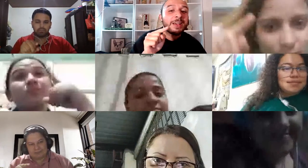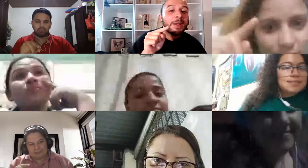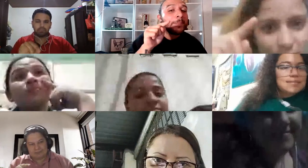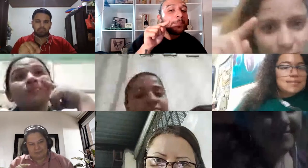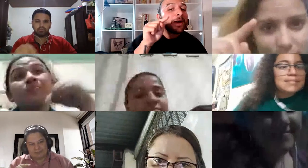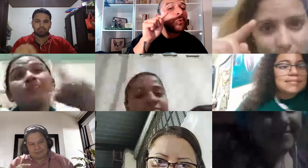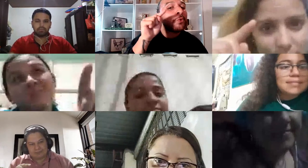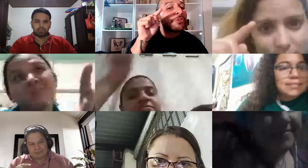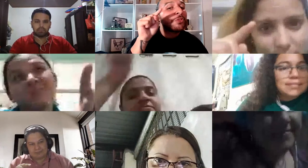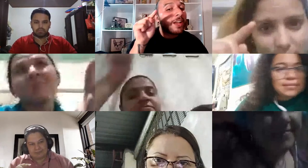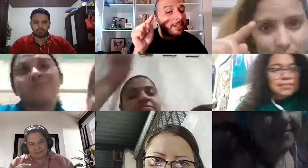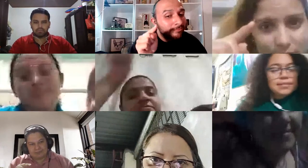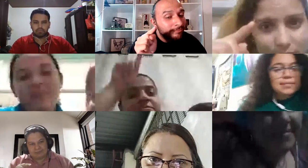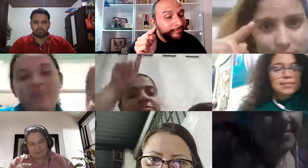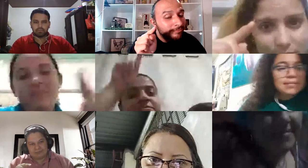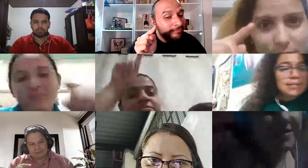pregunta.